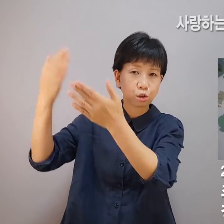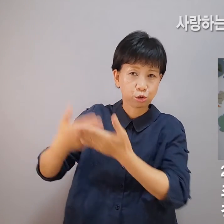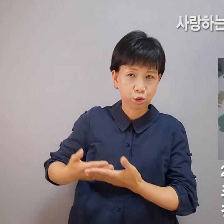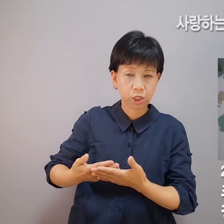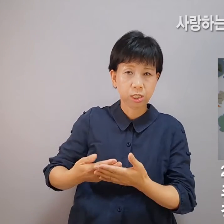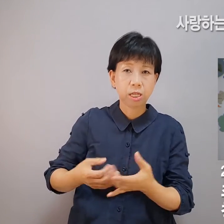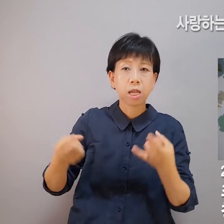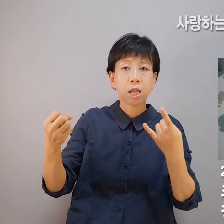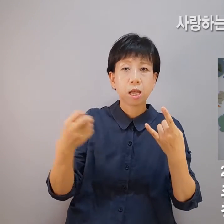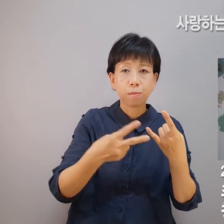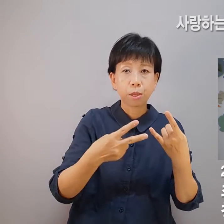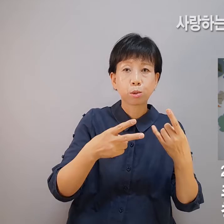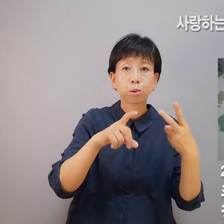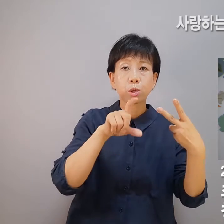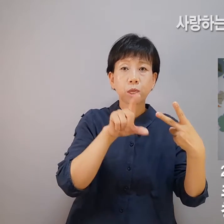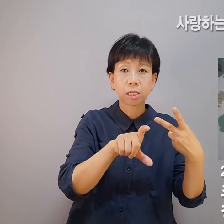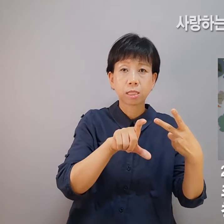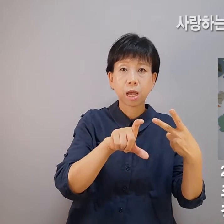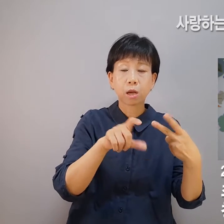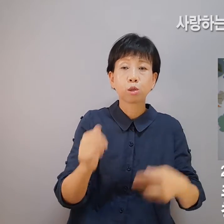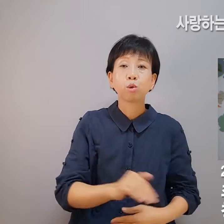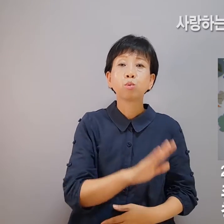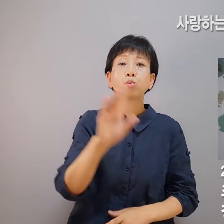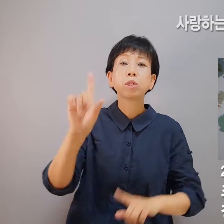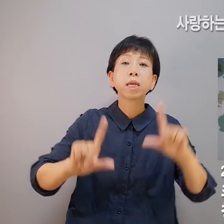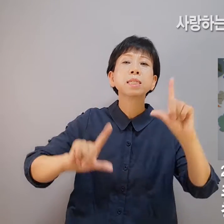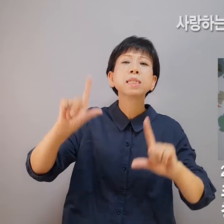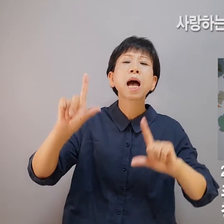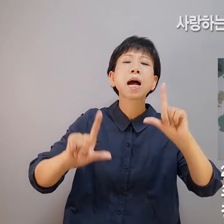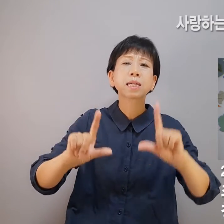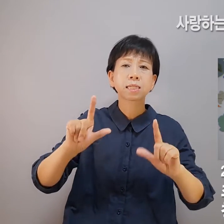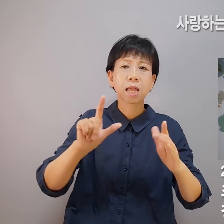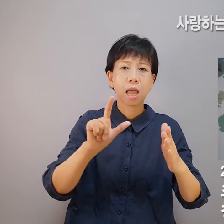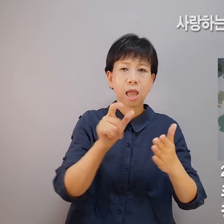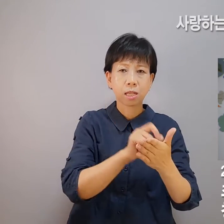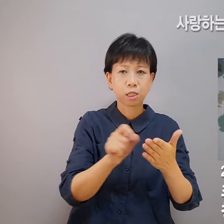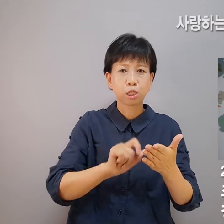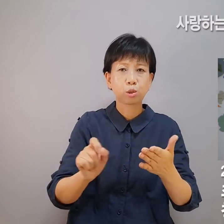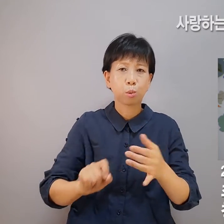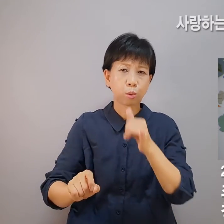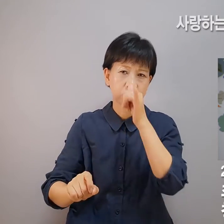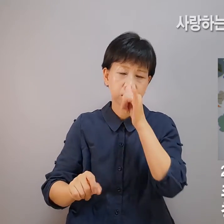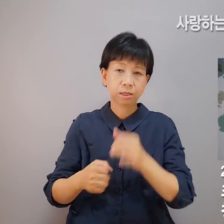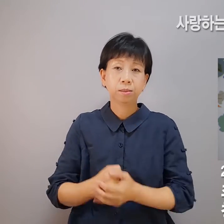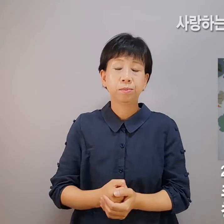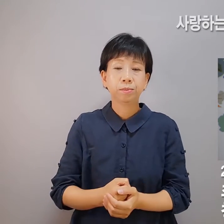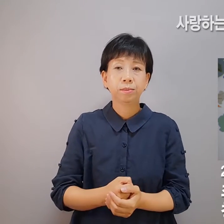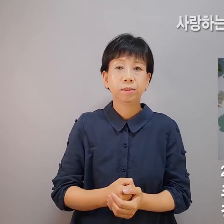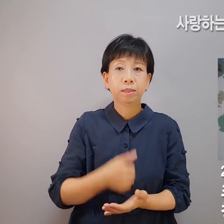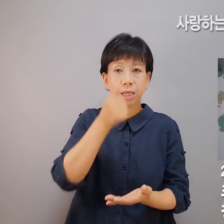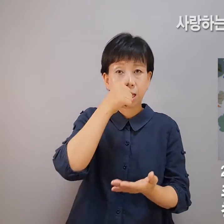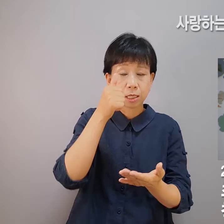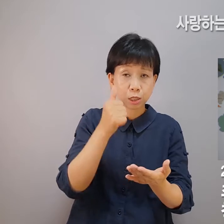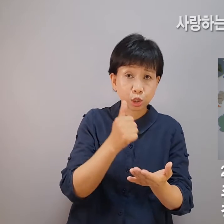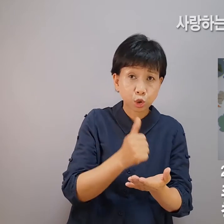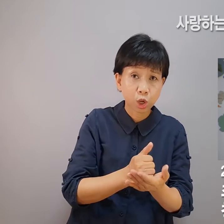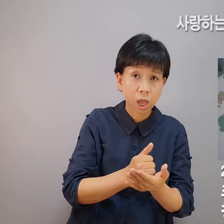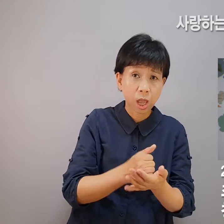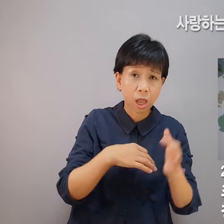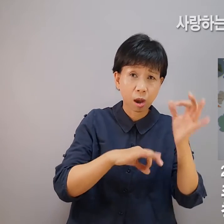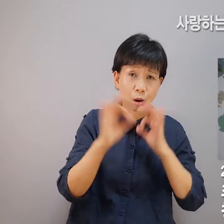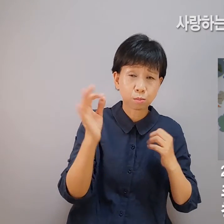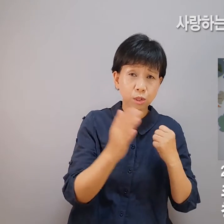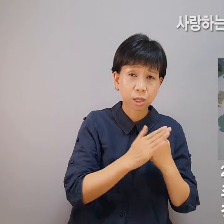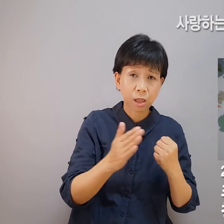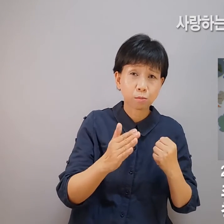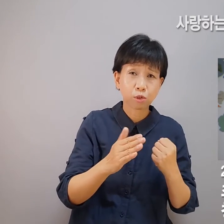에베소서 2장은요 우리의 상태에 대해서 나와 있는 장이에요. 허물과제로 죽었다라는 표현이 에베소 2장에 나오잖아요.